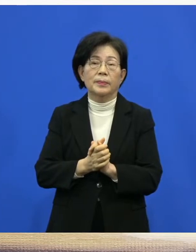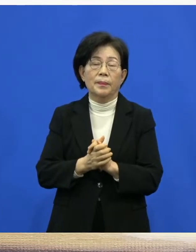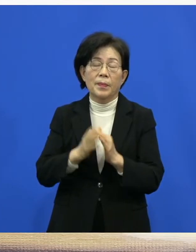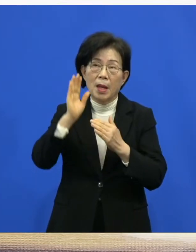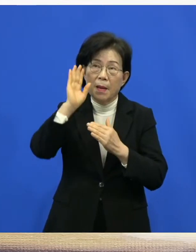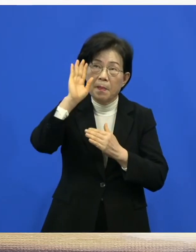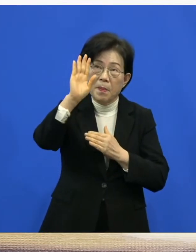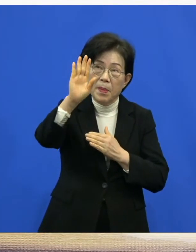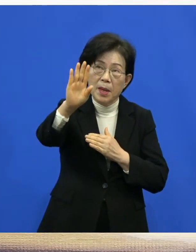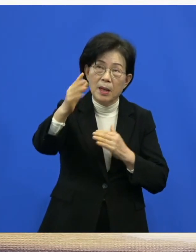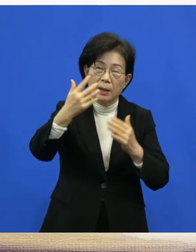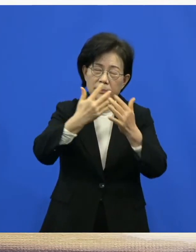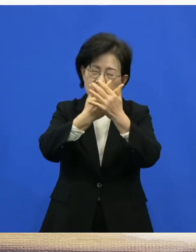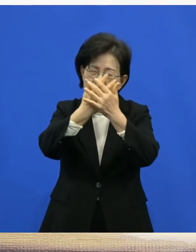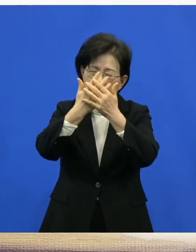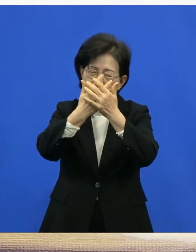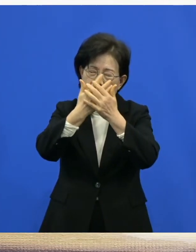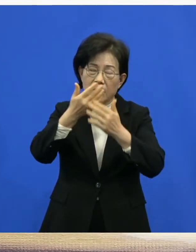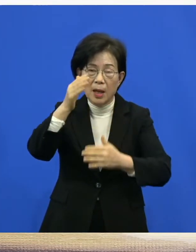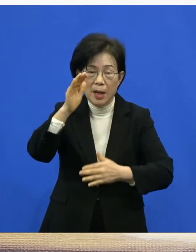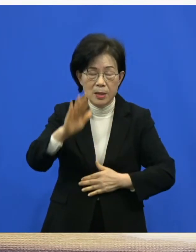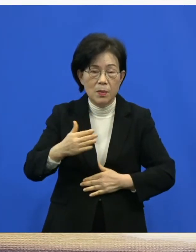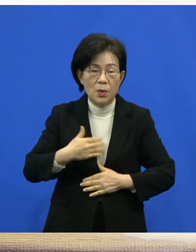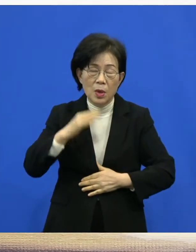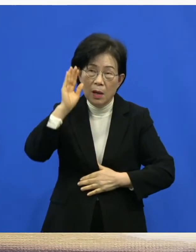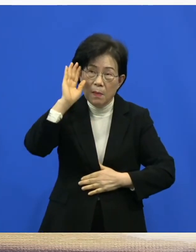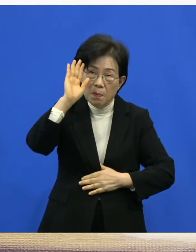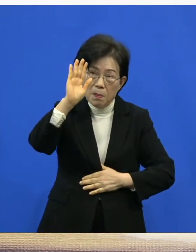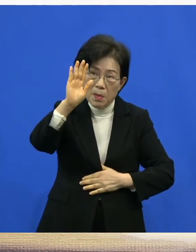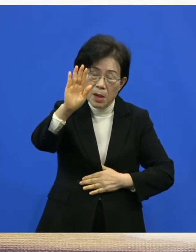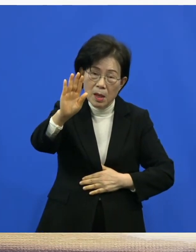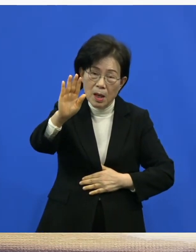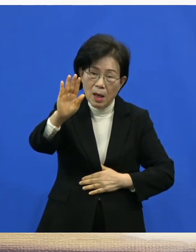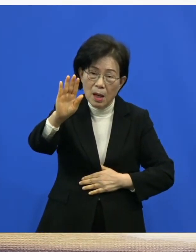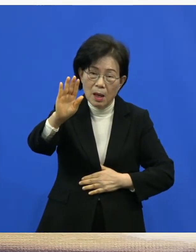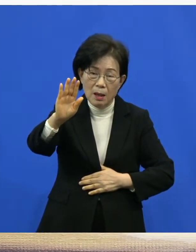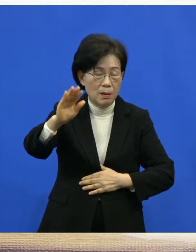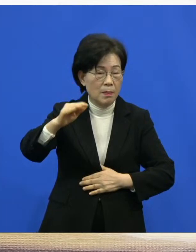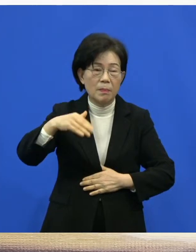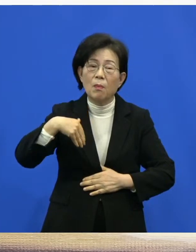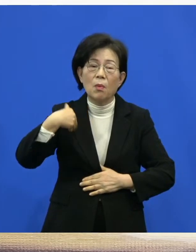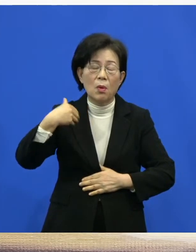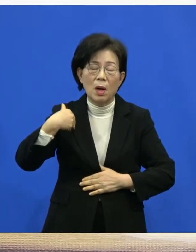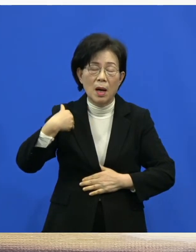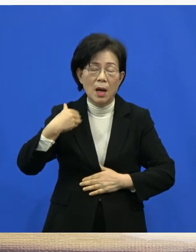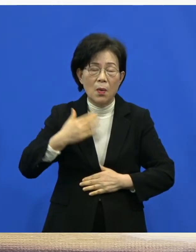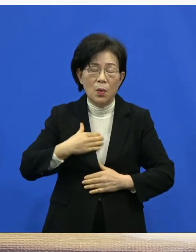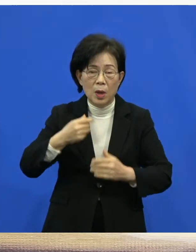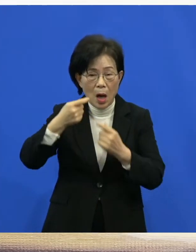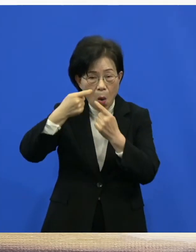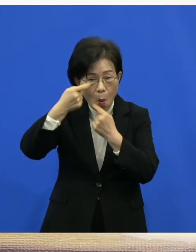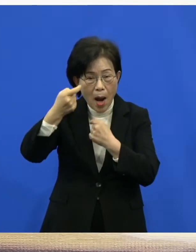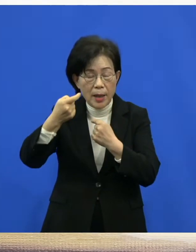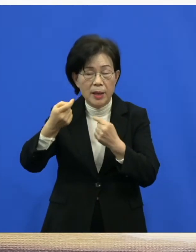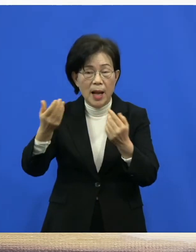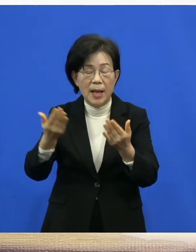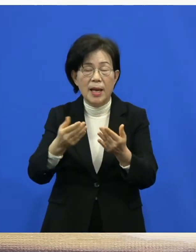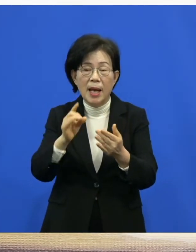미래의 전망이 어두워도 우리가 우리의 미래를 전망하면 안 됩니다. 우리가 확인할 것은 딱